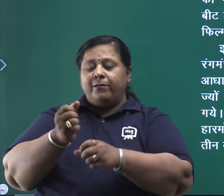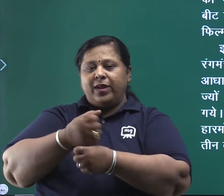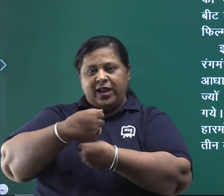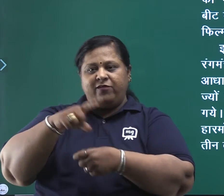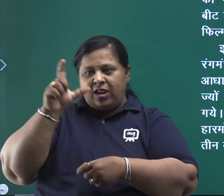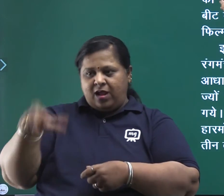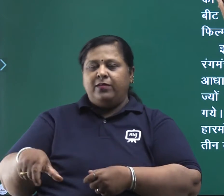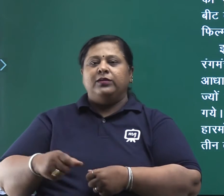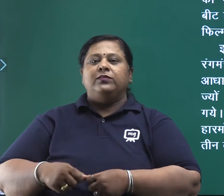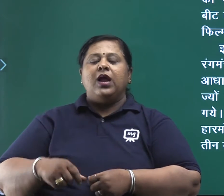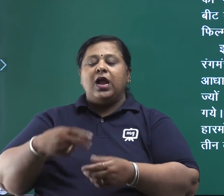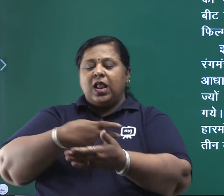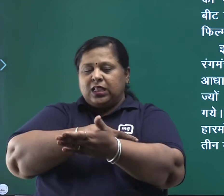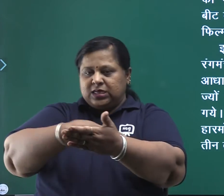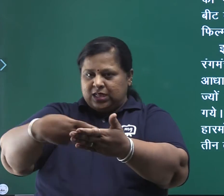अर्देशीर एम ईरानी